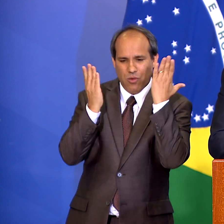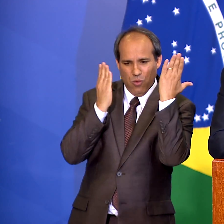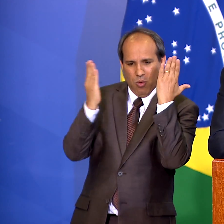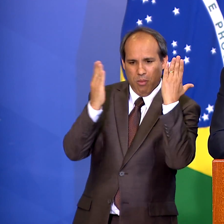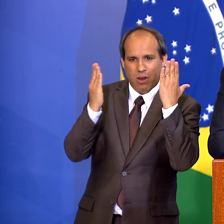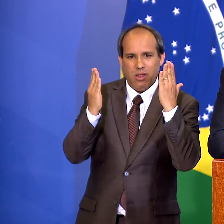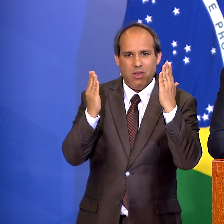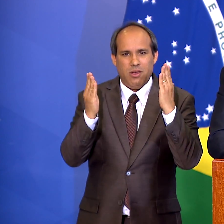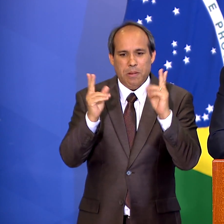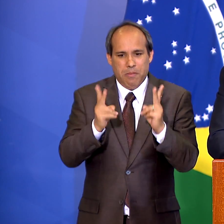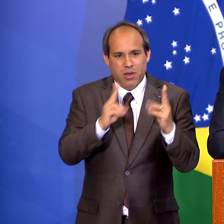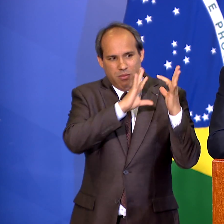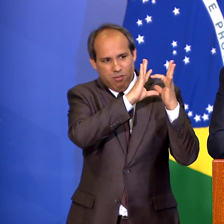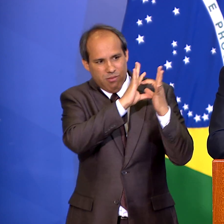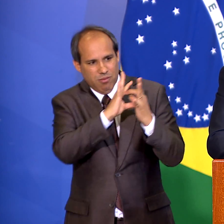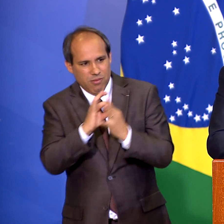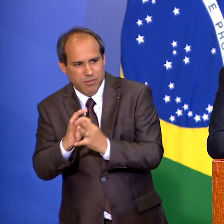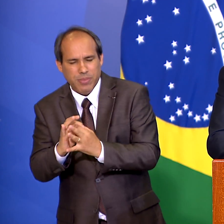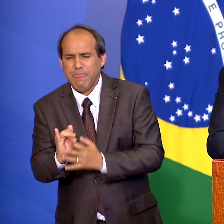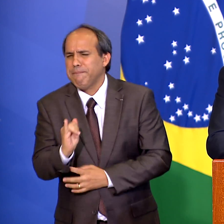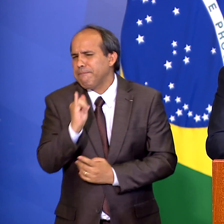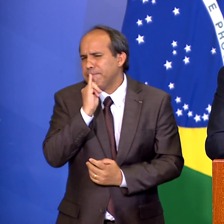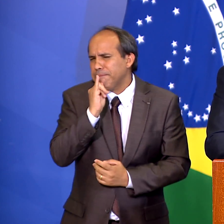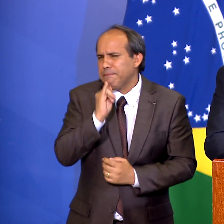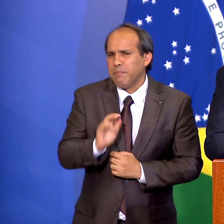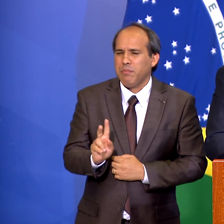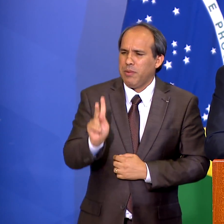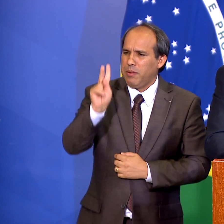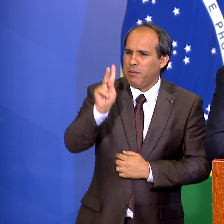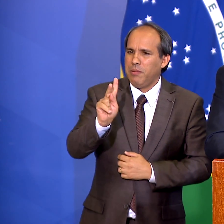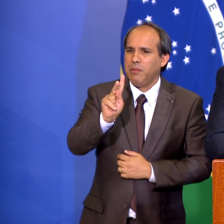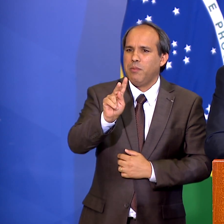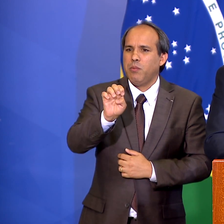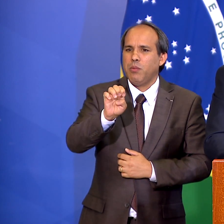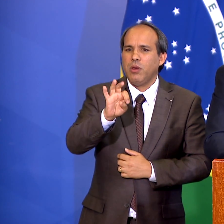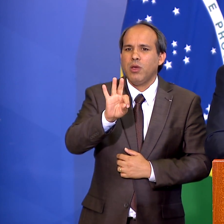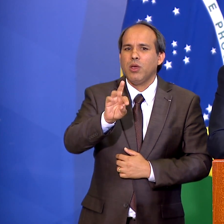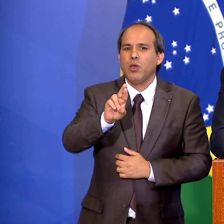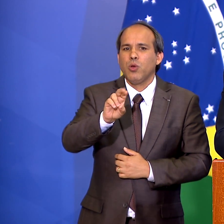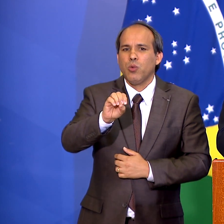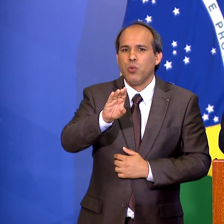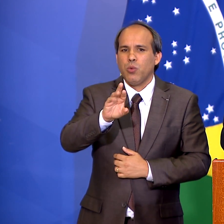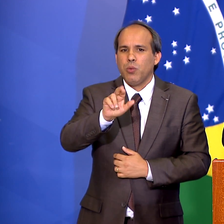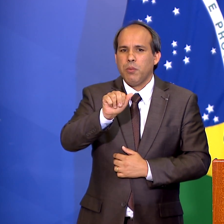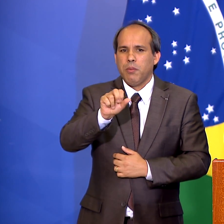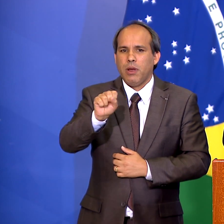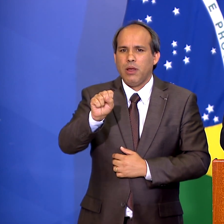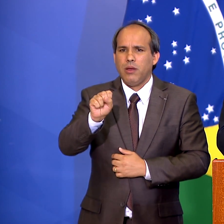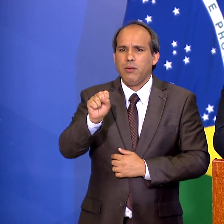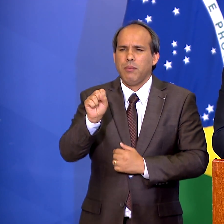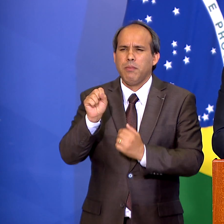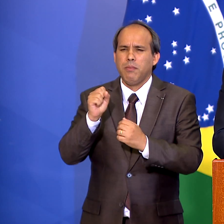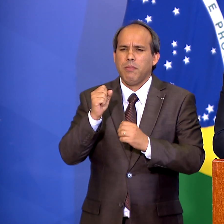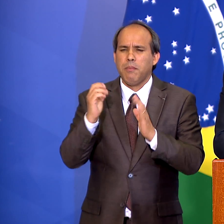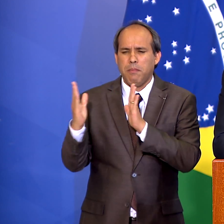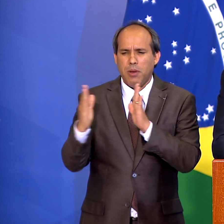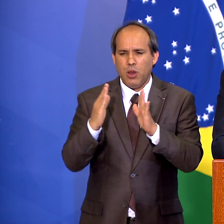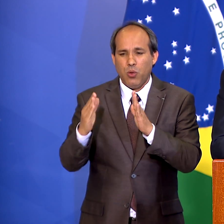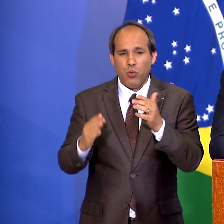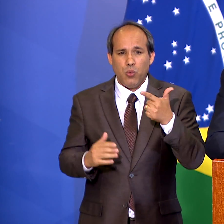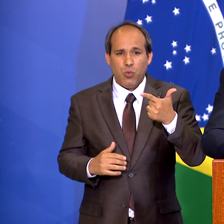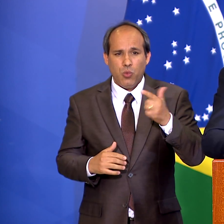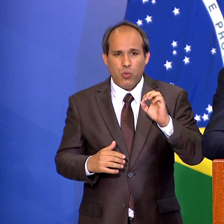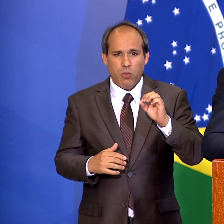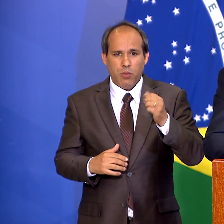anteriormente. Por exemplo, né? A Petrobras, ao longo do período aí de 2003 a